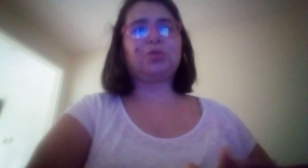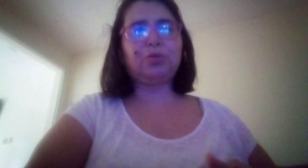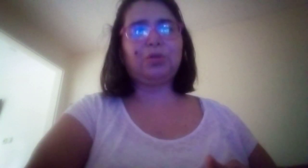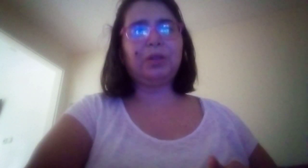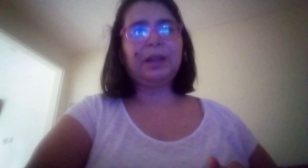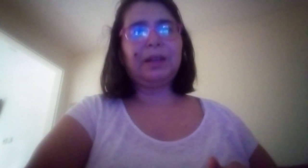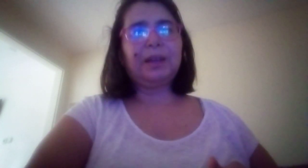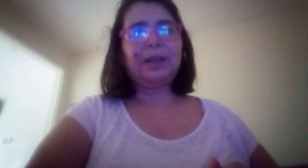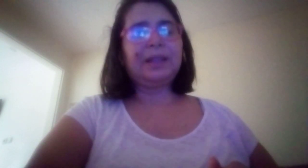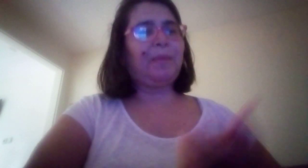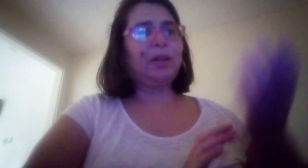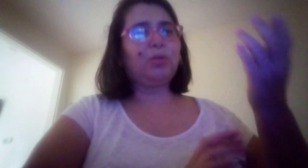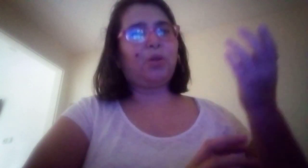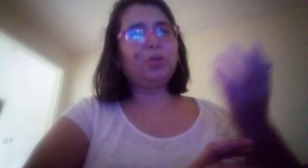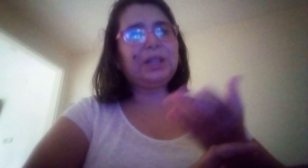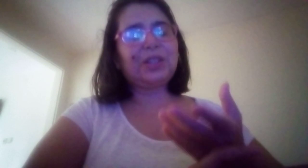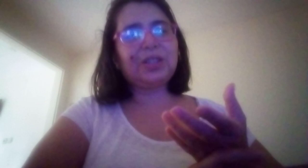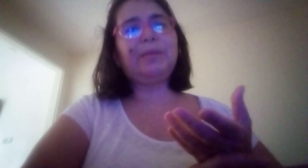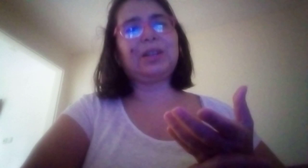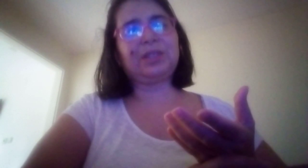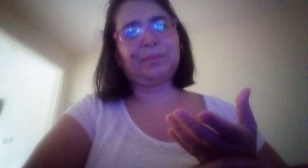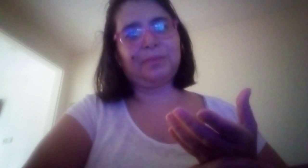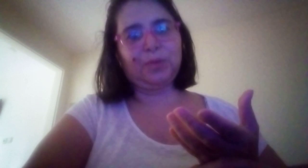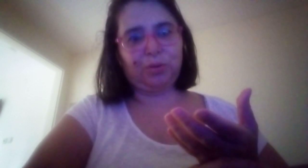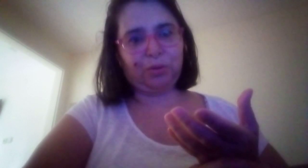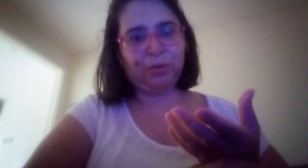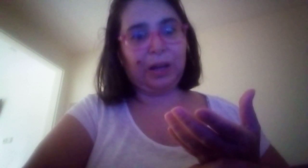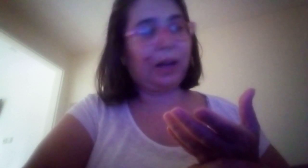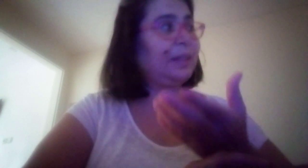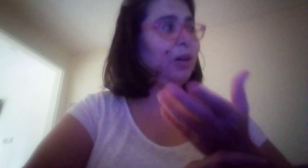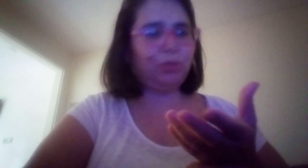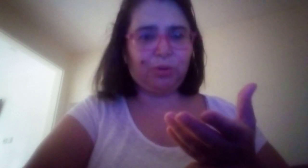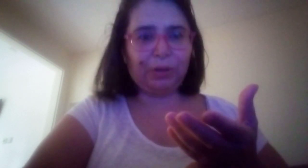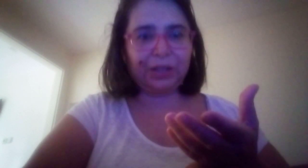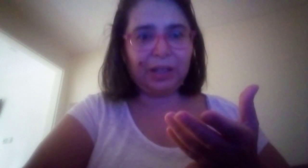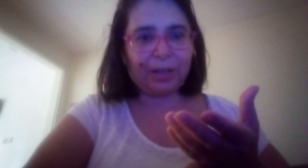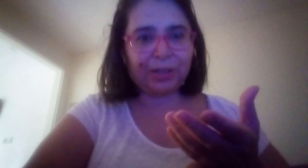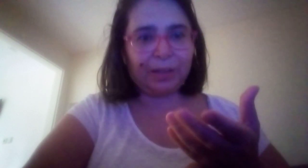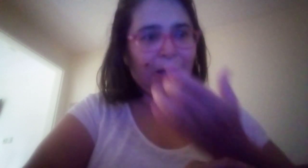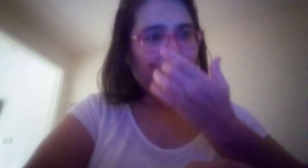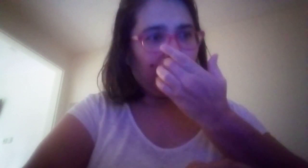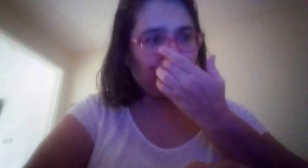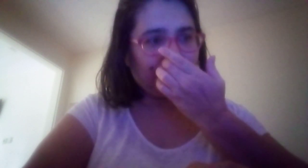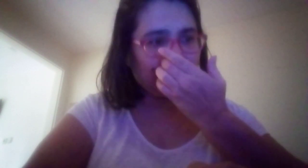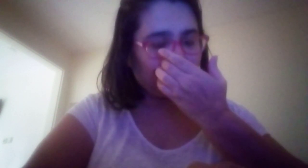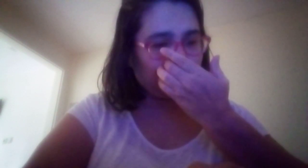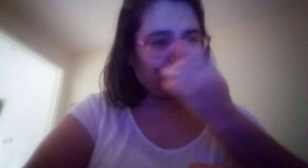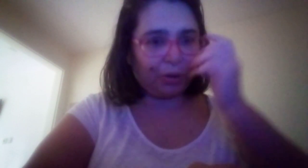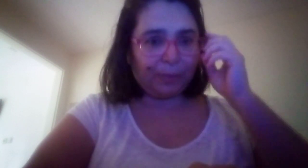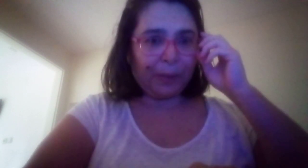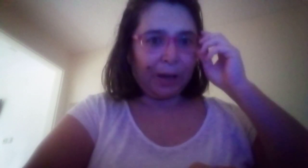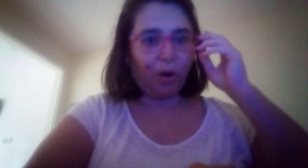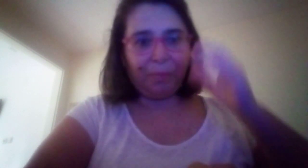tutuyordu ya Ben 12 yaşında başladım oruç Hatta 10 yaşında başladım 12 yaşında Oruç tutuyordum 15